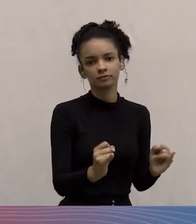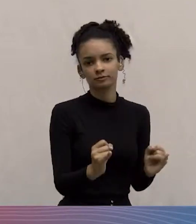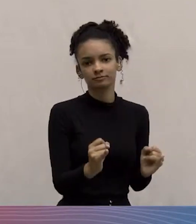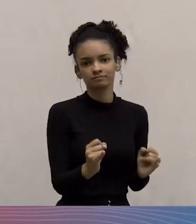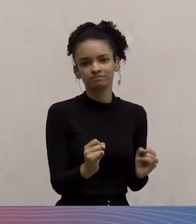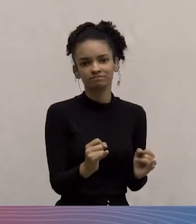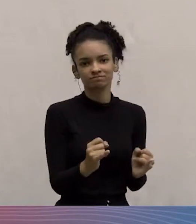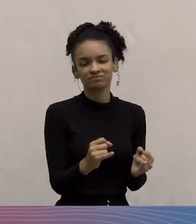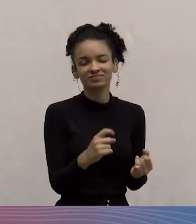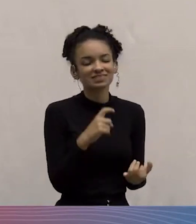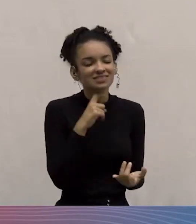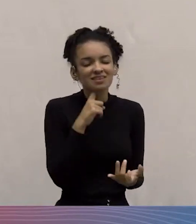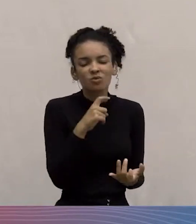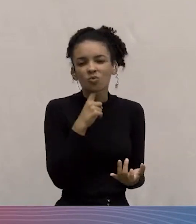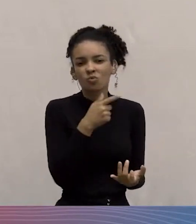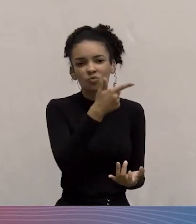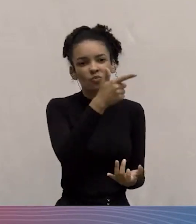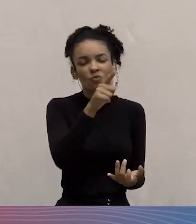adorasse ao Deus verdadeiro.